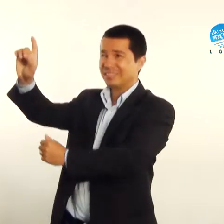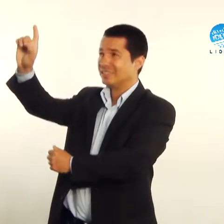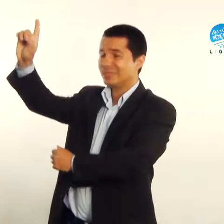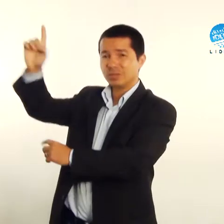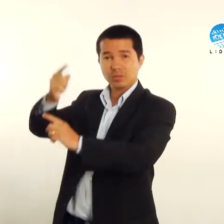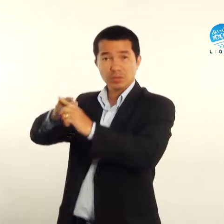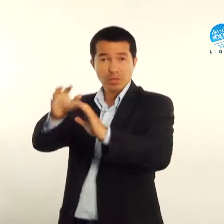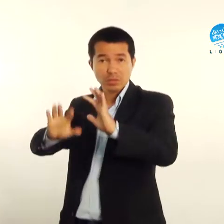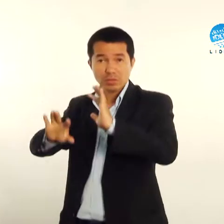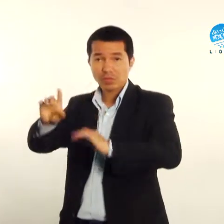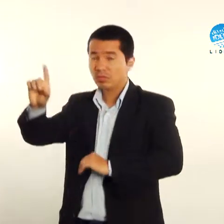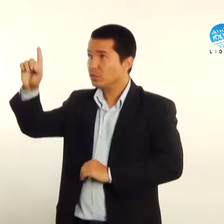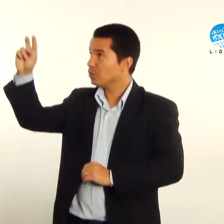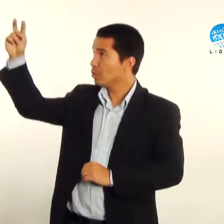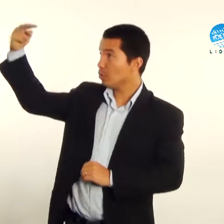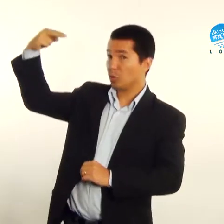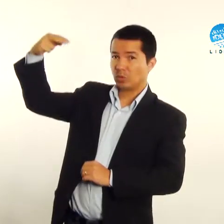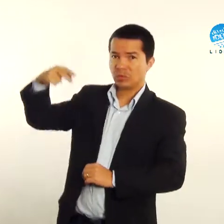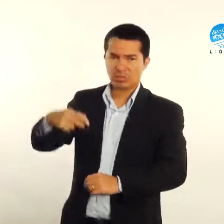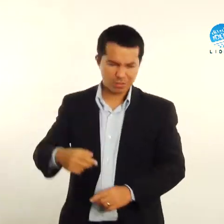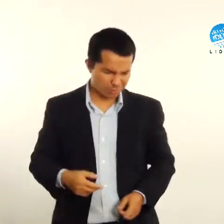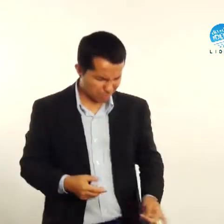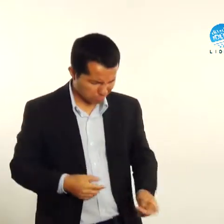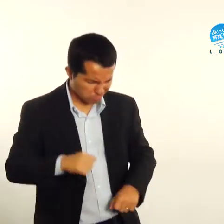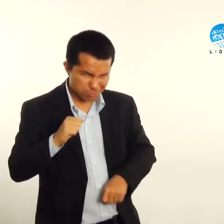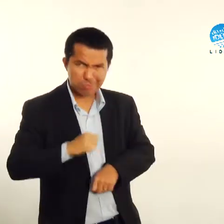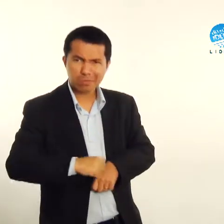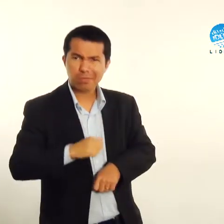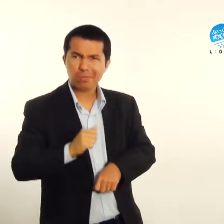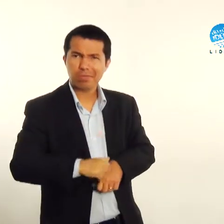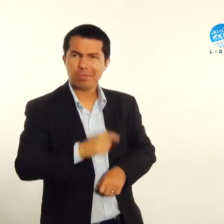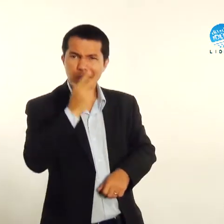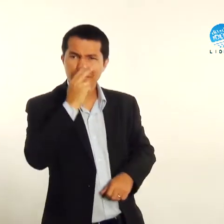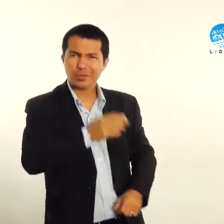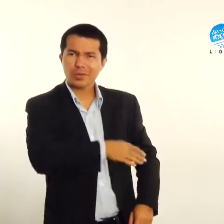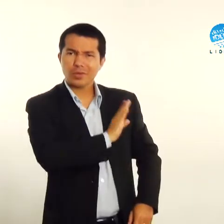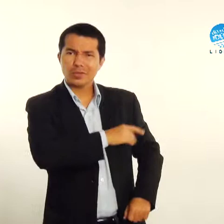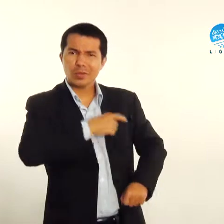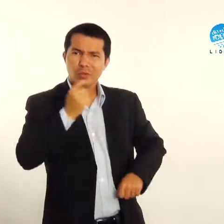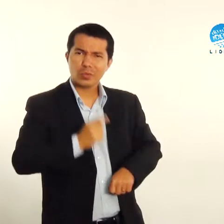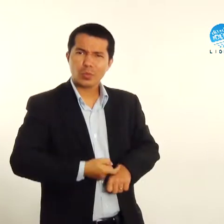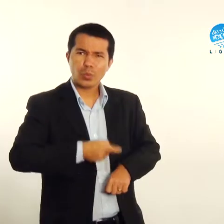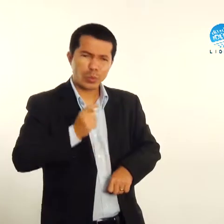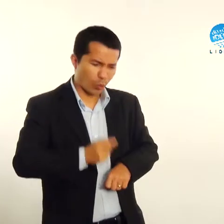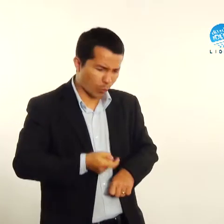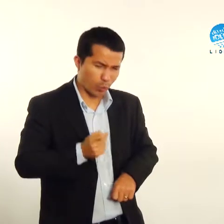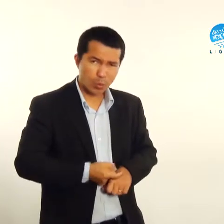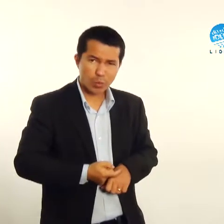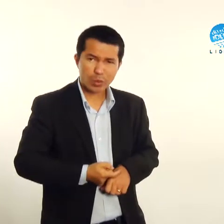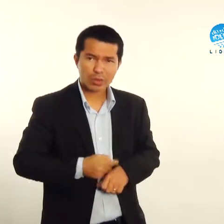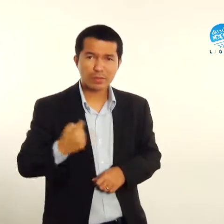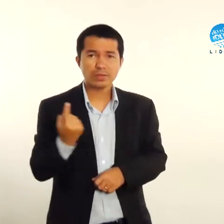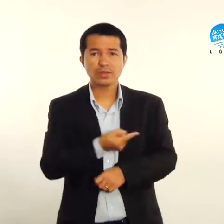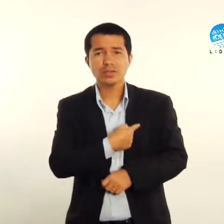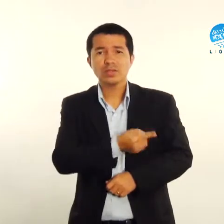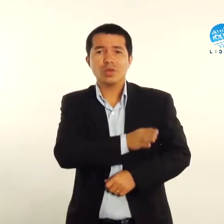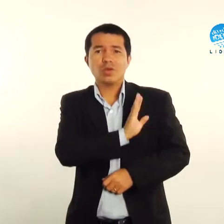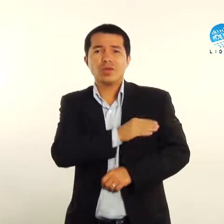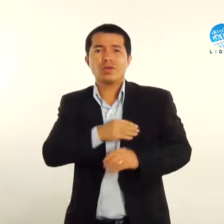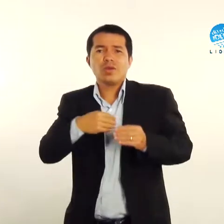de Deus tolos, cabeça dura, e deixar Jesus ser